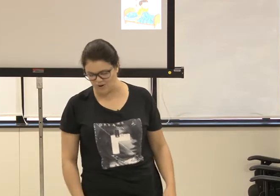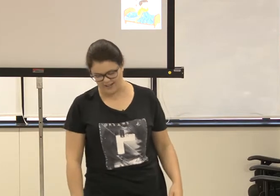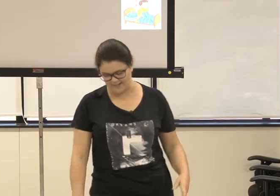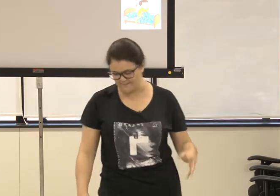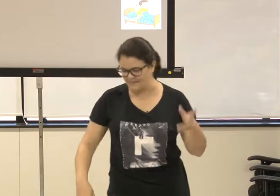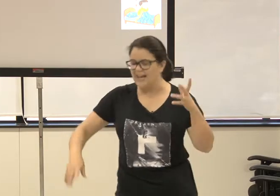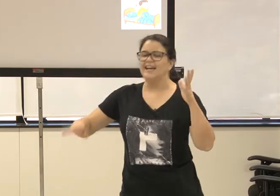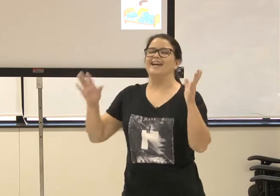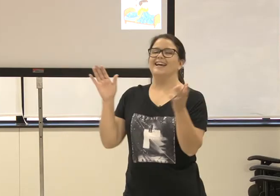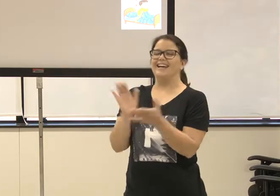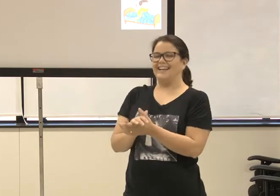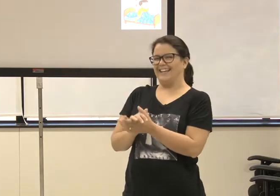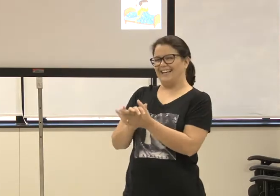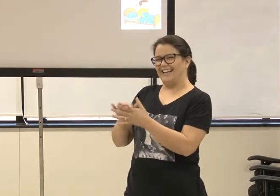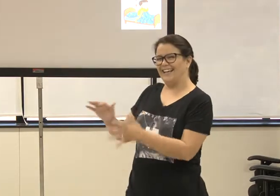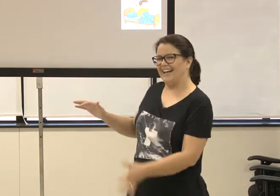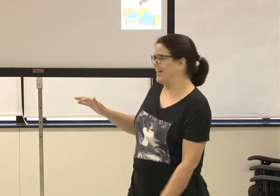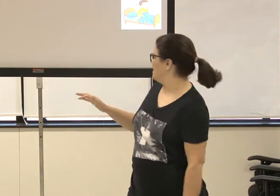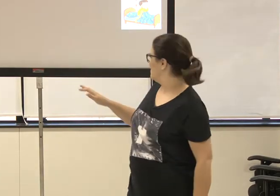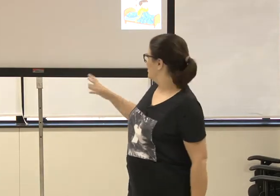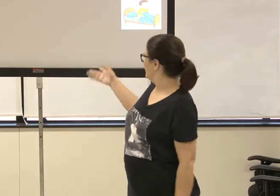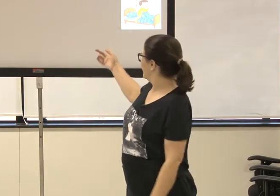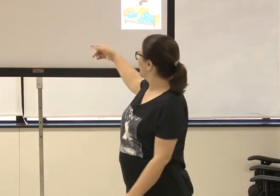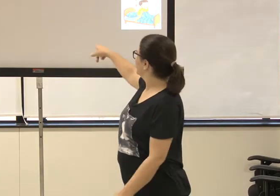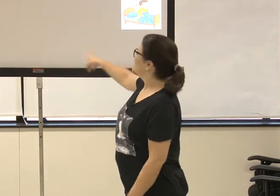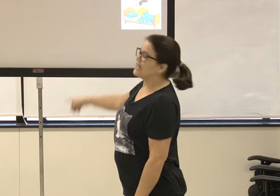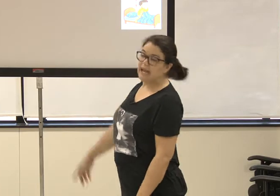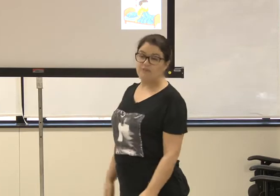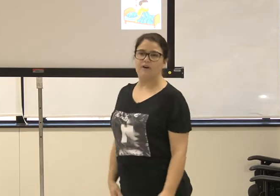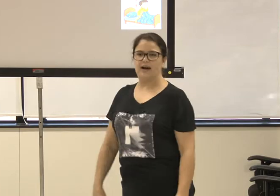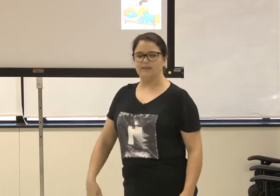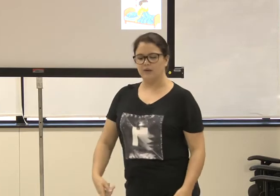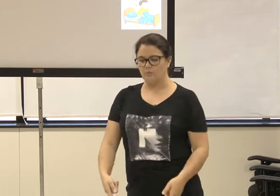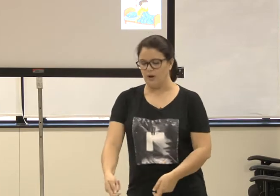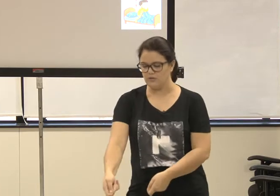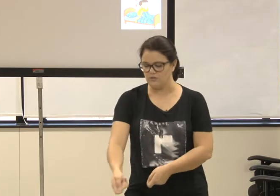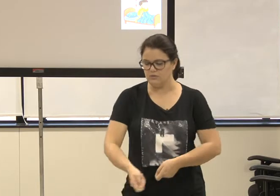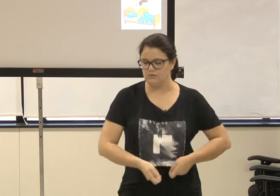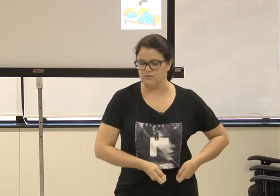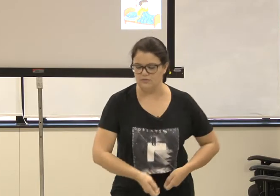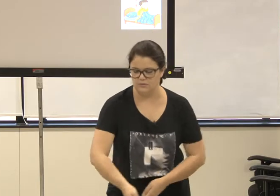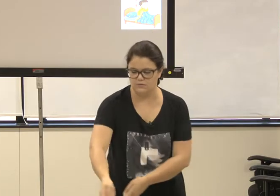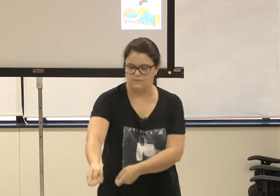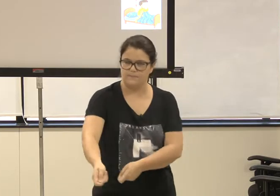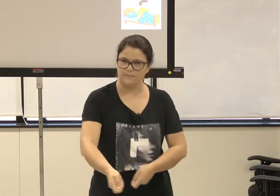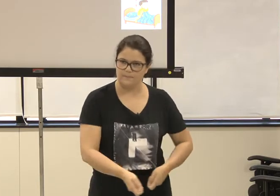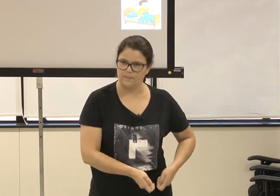Ok. Só necessário. É, para não, né? Lavar. Então eu posso.